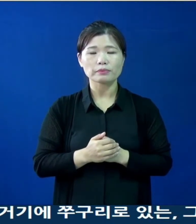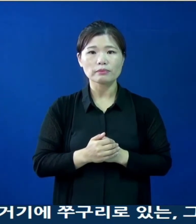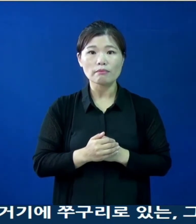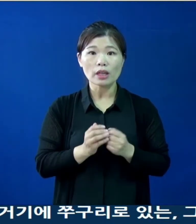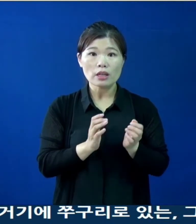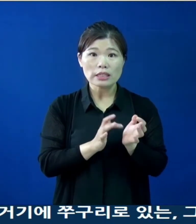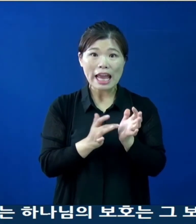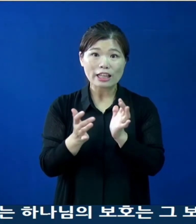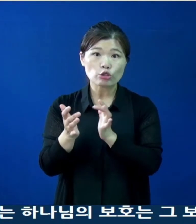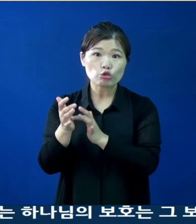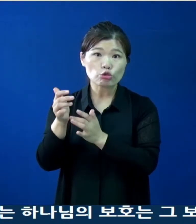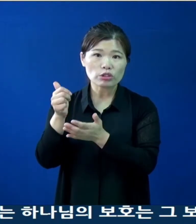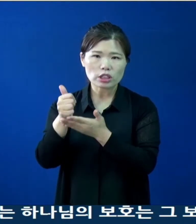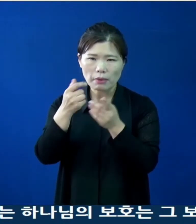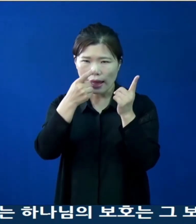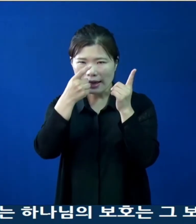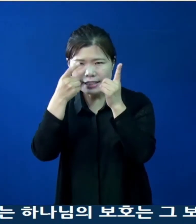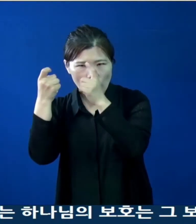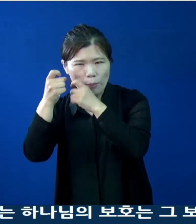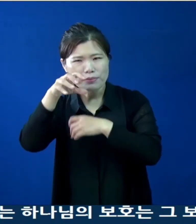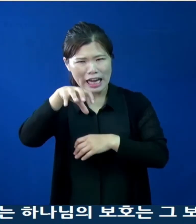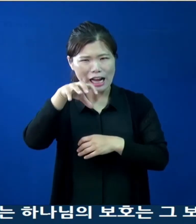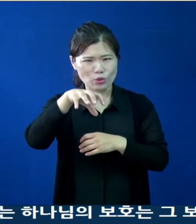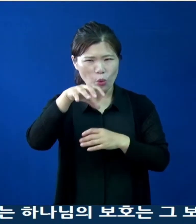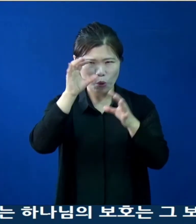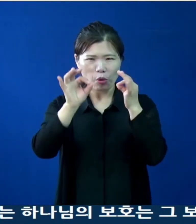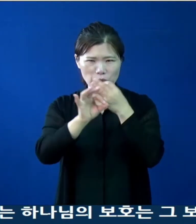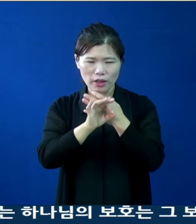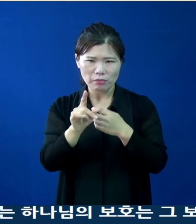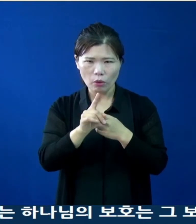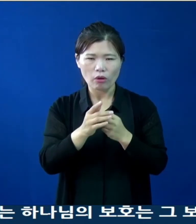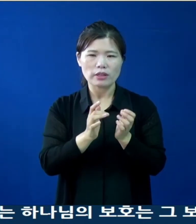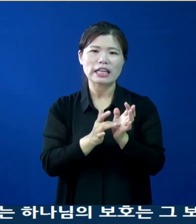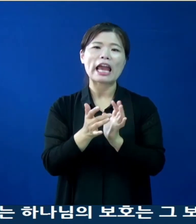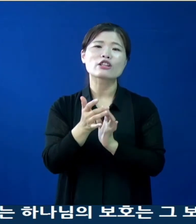예수님의 시험 장소로 다시 돌아오면요,